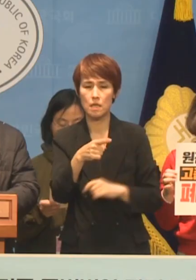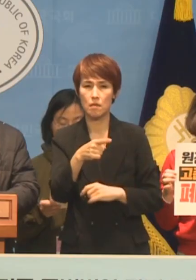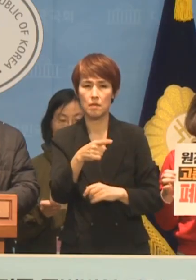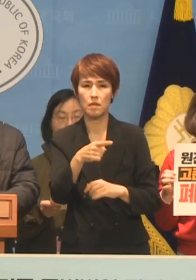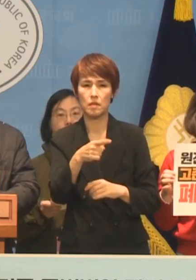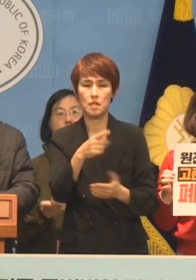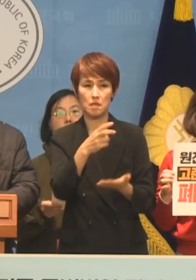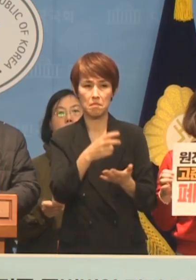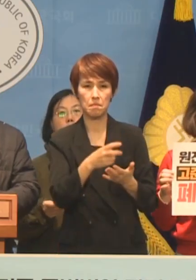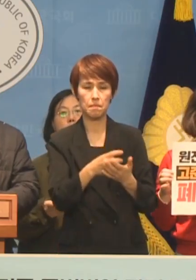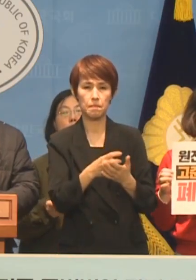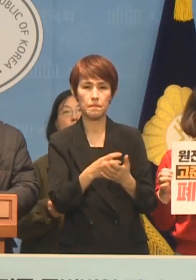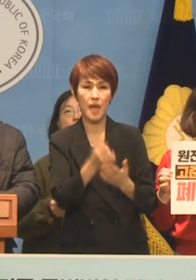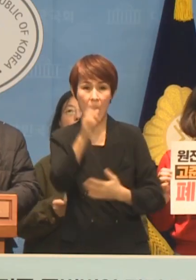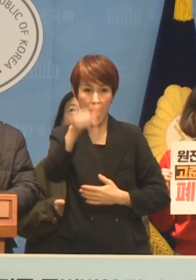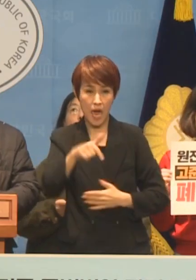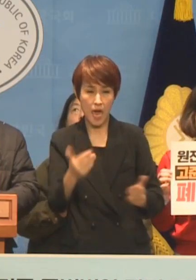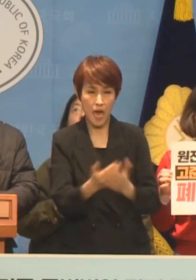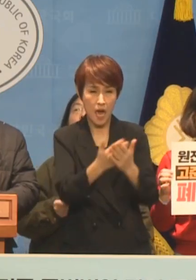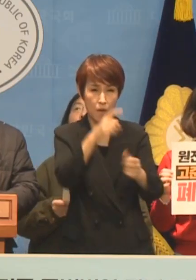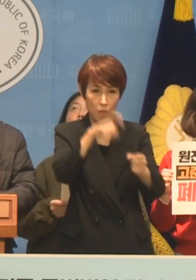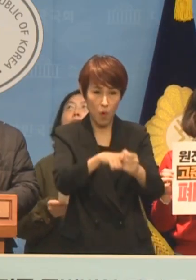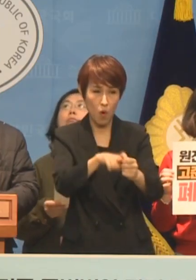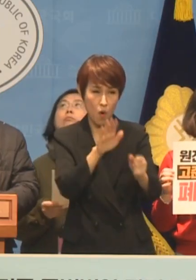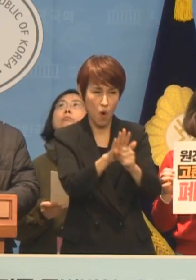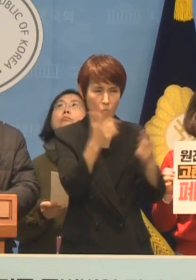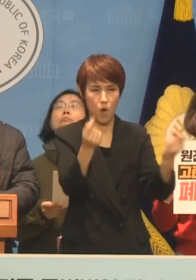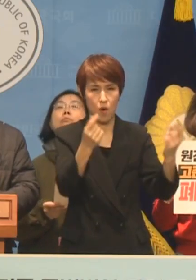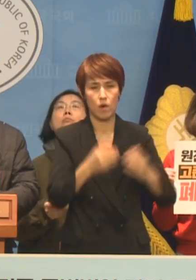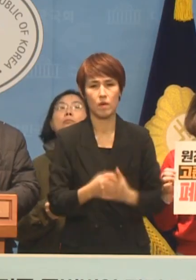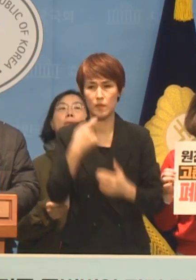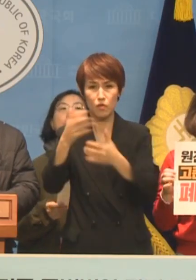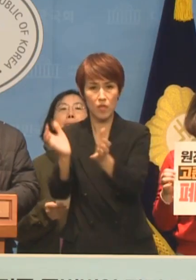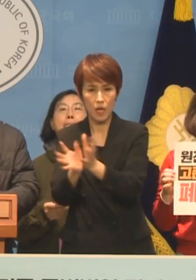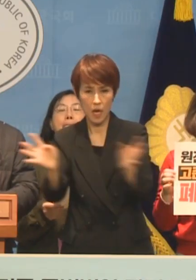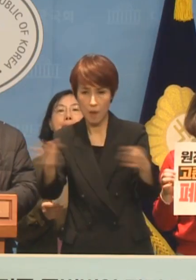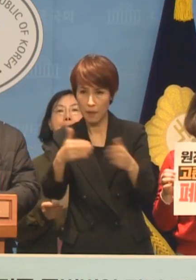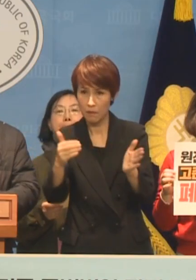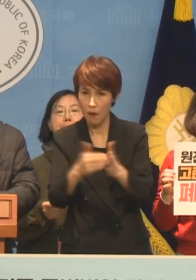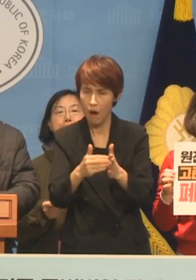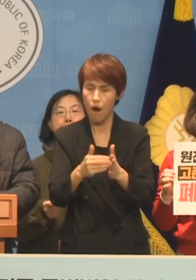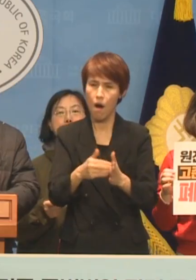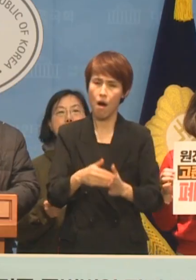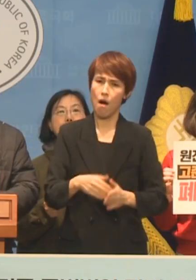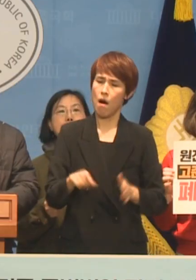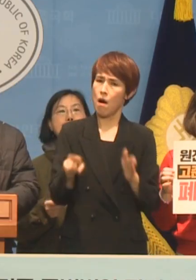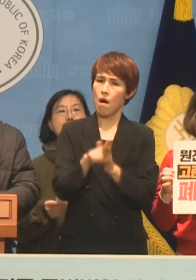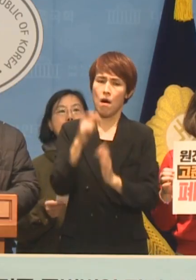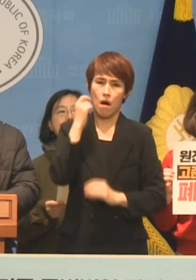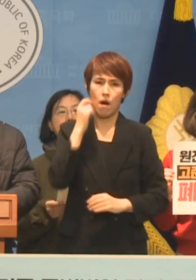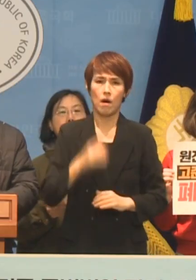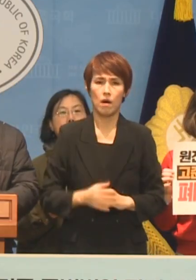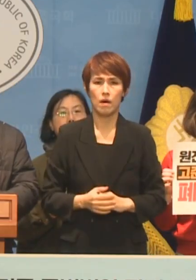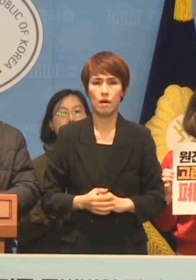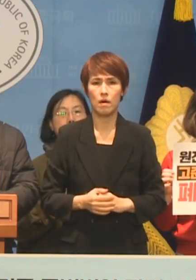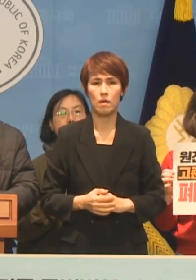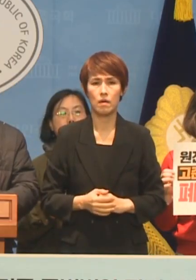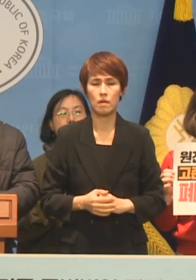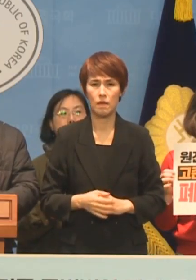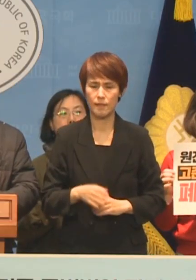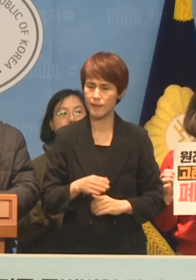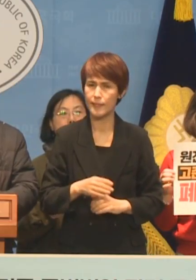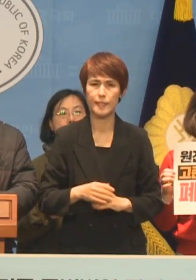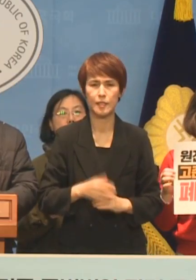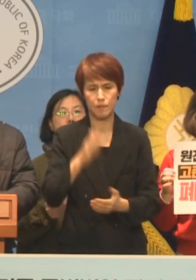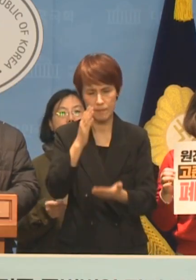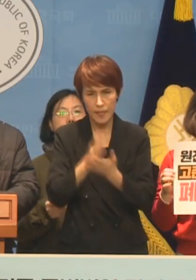것이기에 점진적 탈핵을 주장하는 더불어민주당이 이에 합의했다는 말을 믿기 어렵다. 우리는 이러한 보도가 사실이